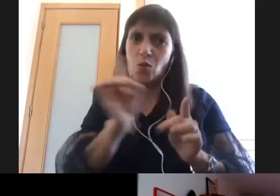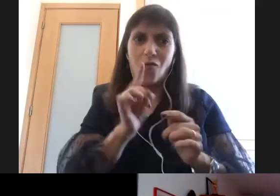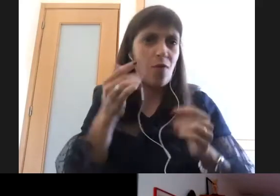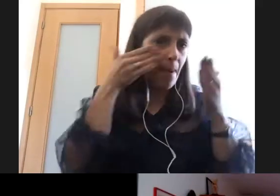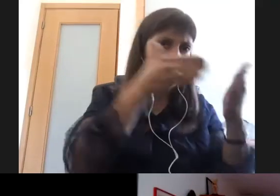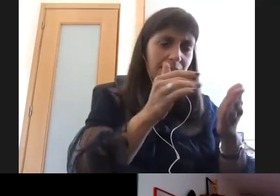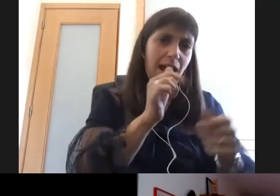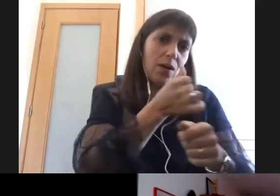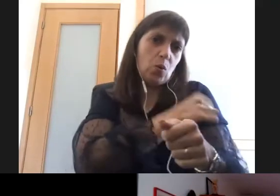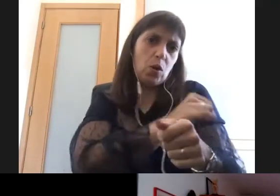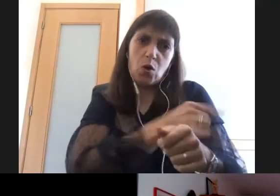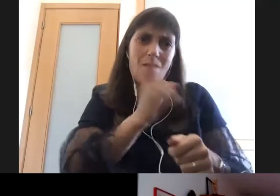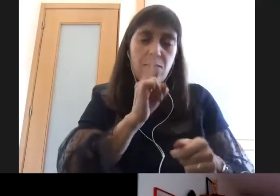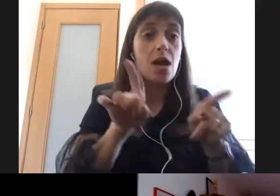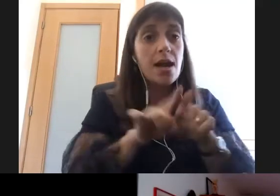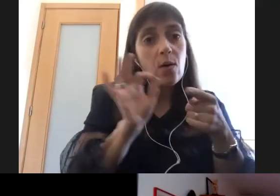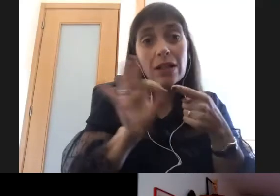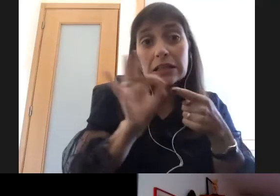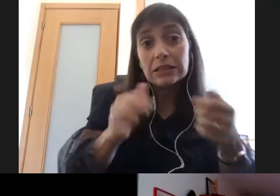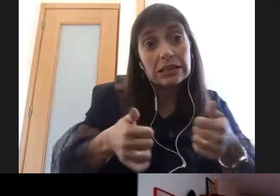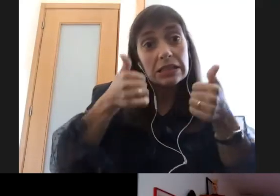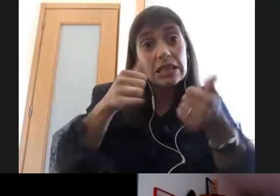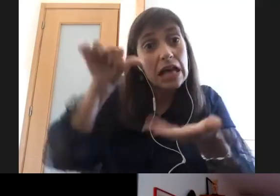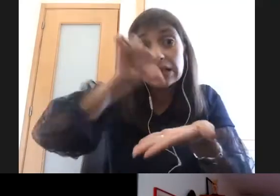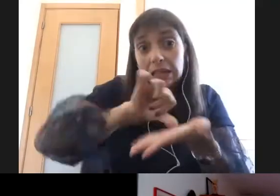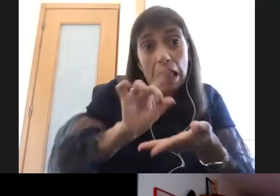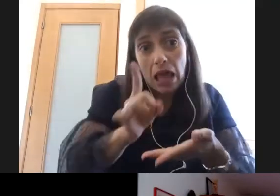É uma característica de cidade central mesmo.